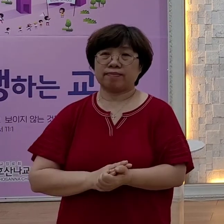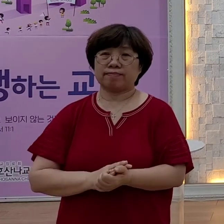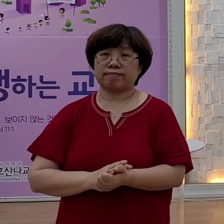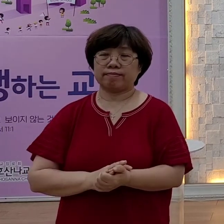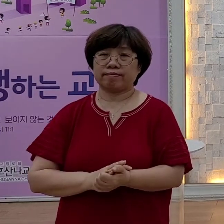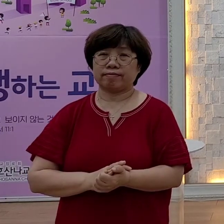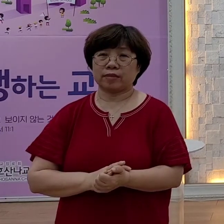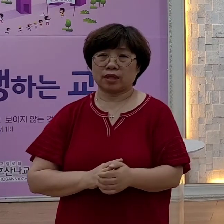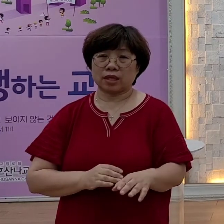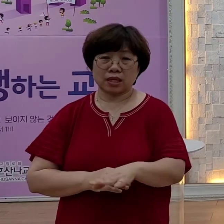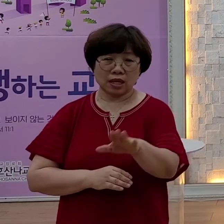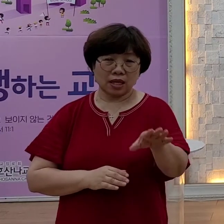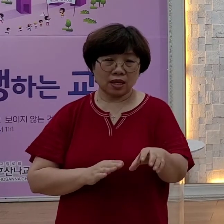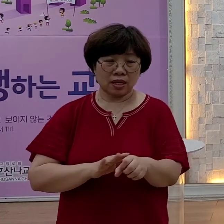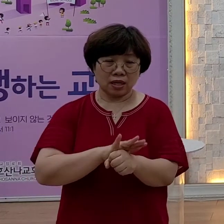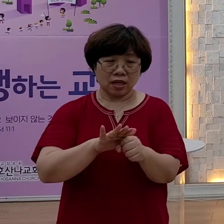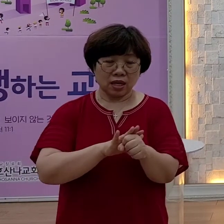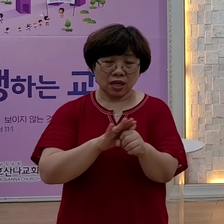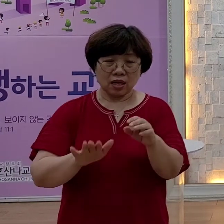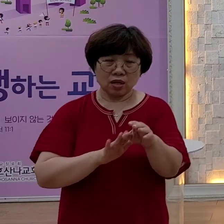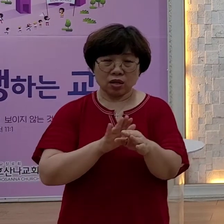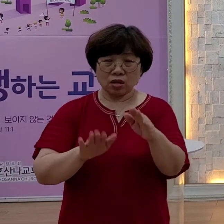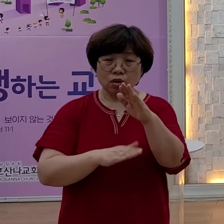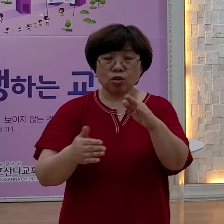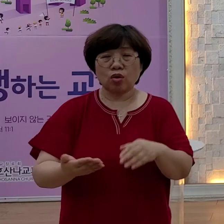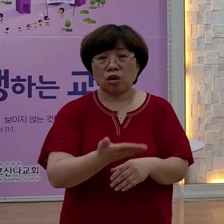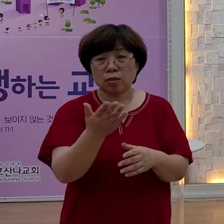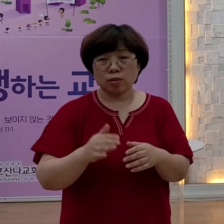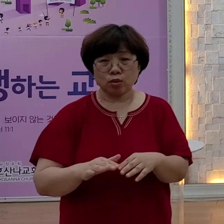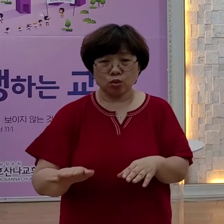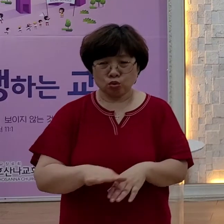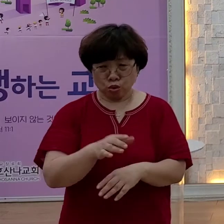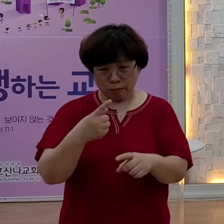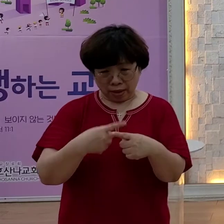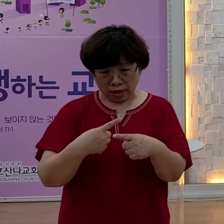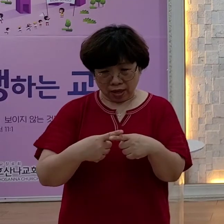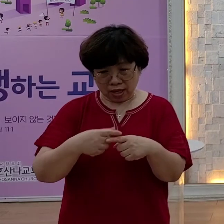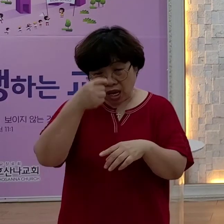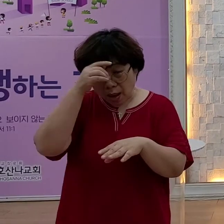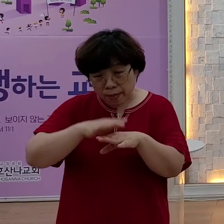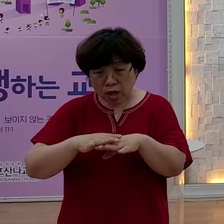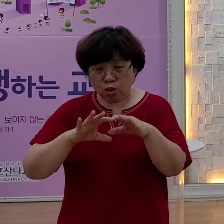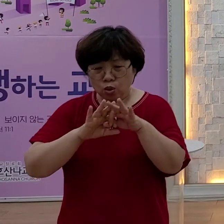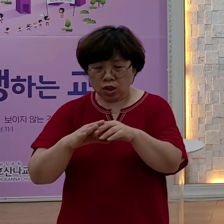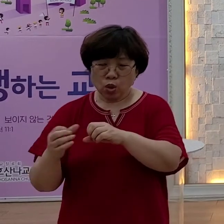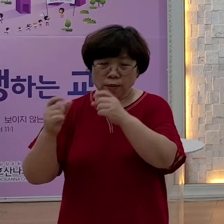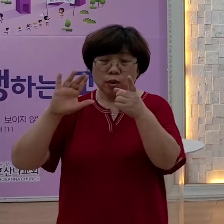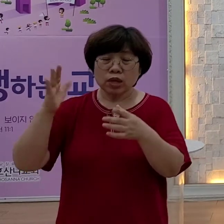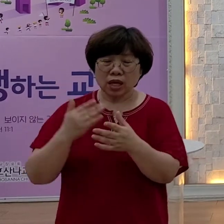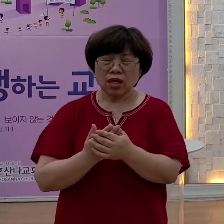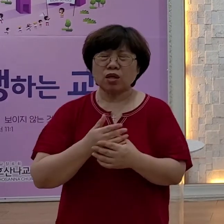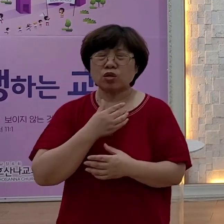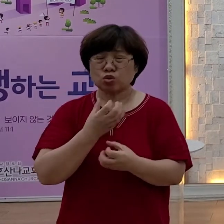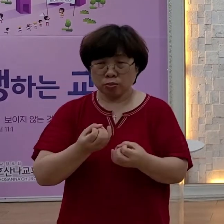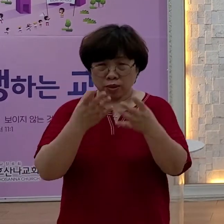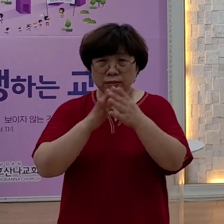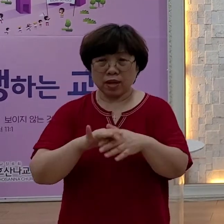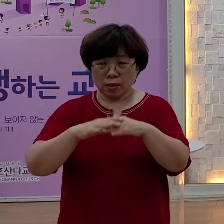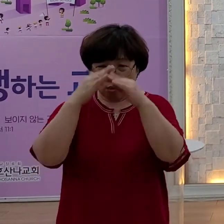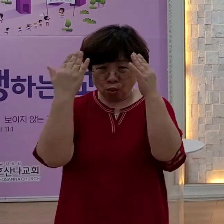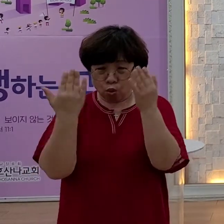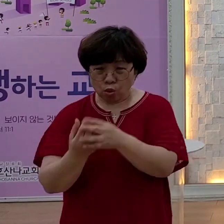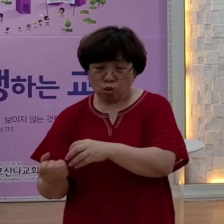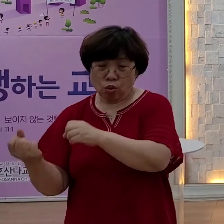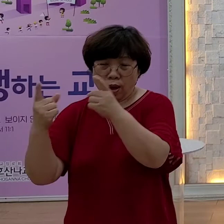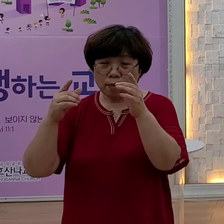마찬가지입니다. 우리가 예배를 통해서 모든 것이 회복되기를 주님의 이름으로 축복합니다. 모든 회복의